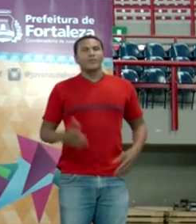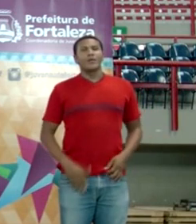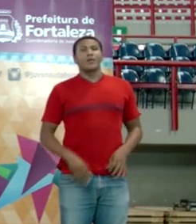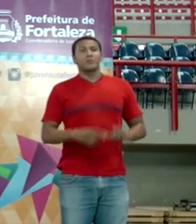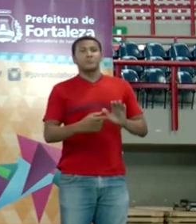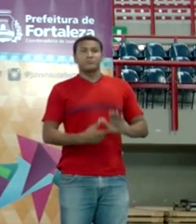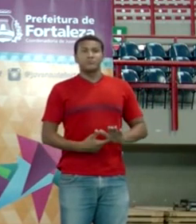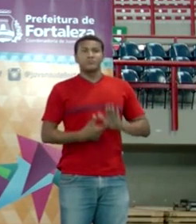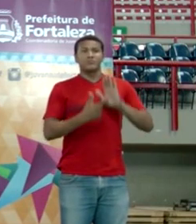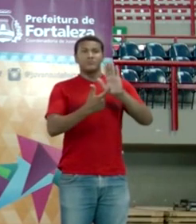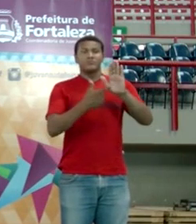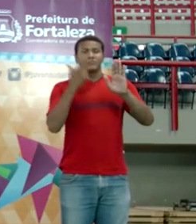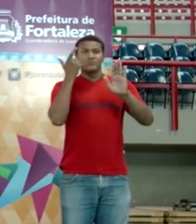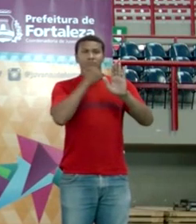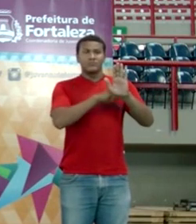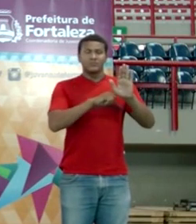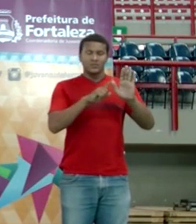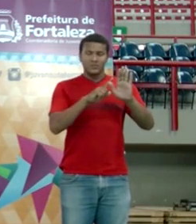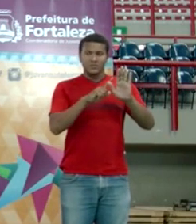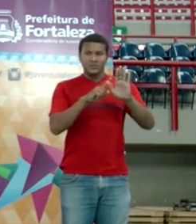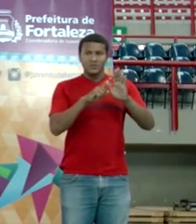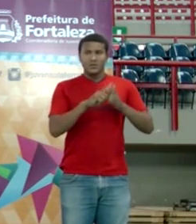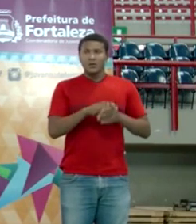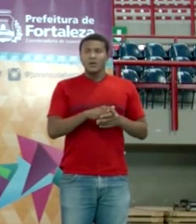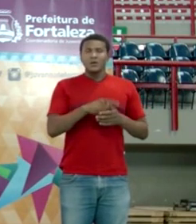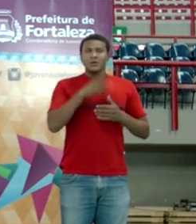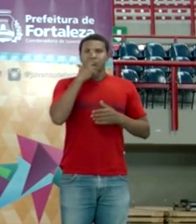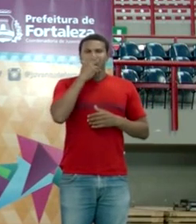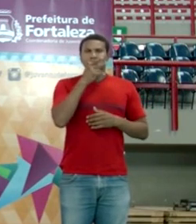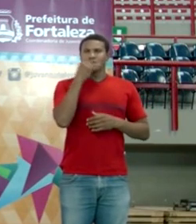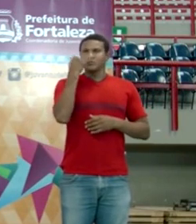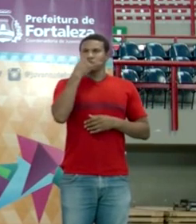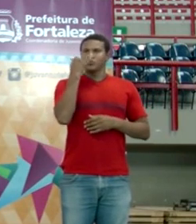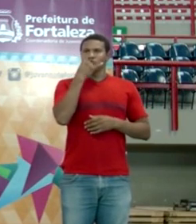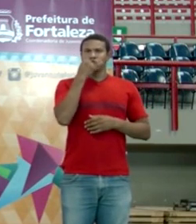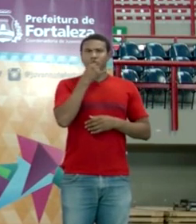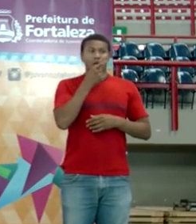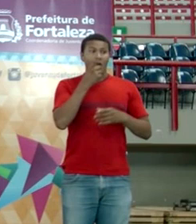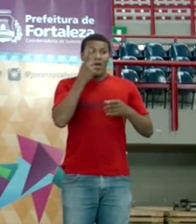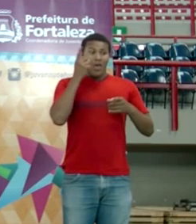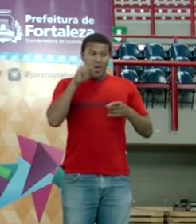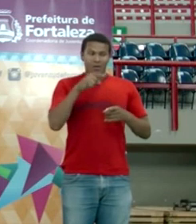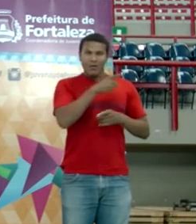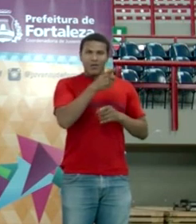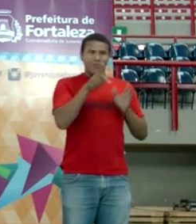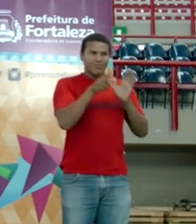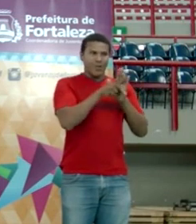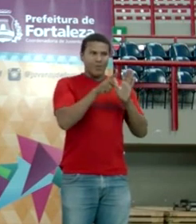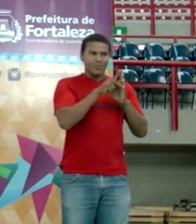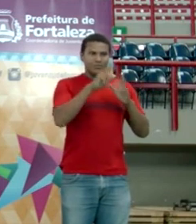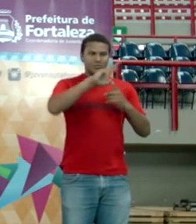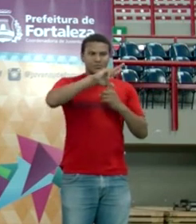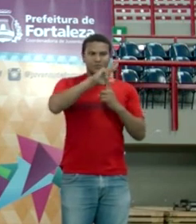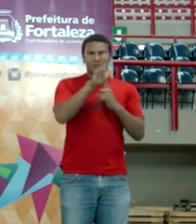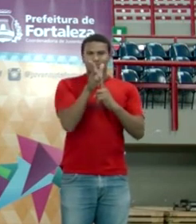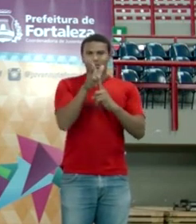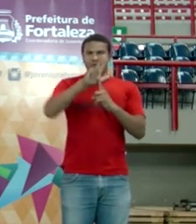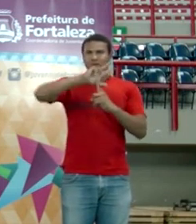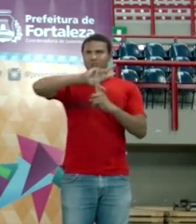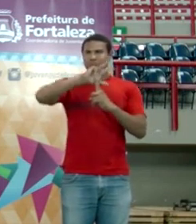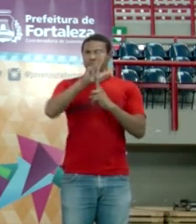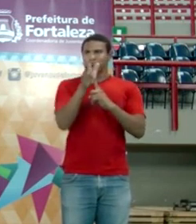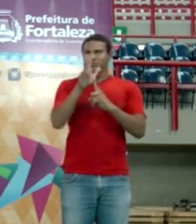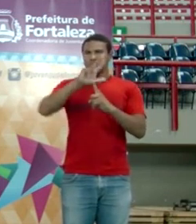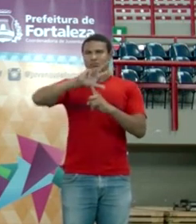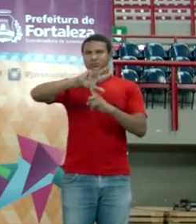de produção energética para manter útil o aerogerador. Então o item não é o item C, é o